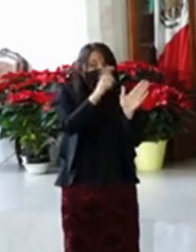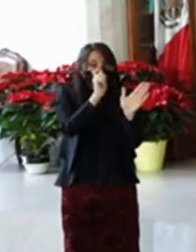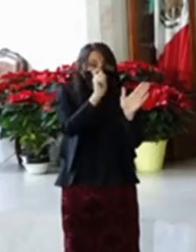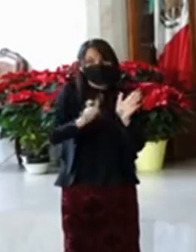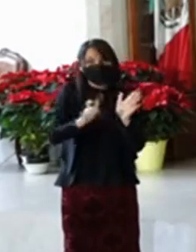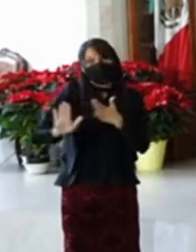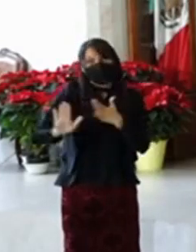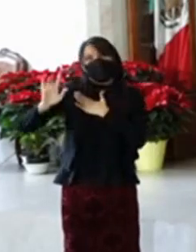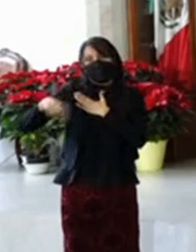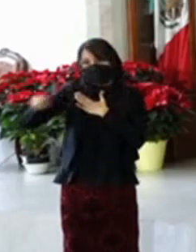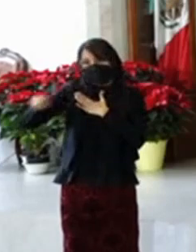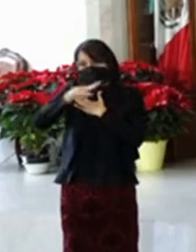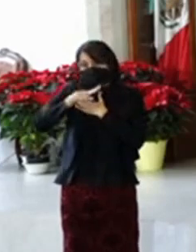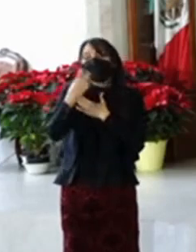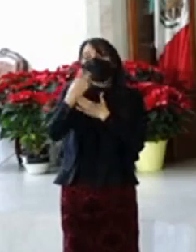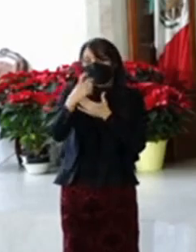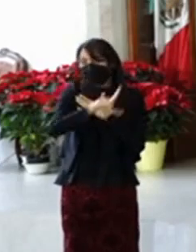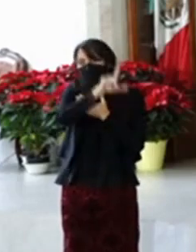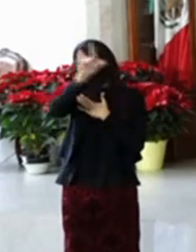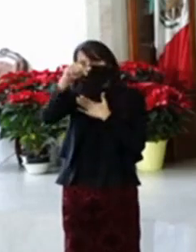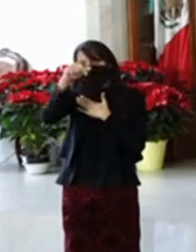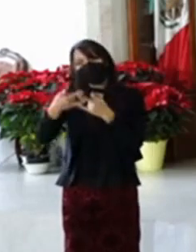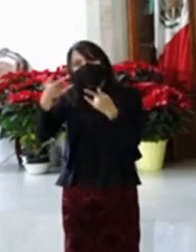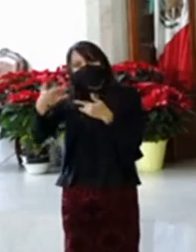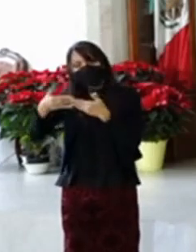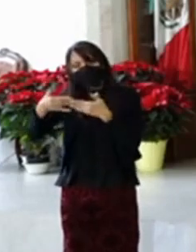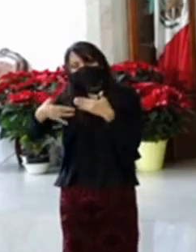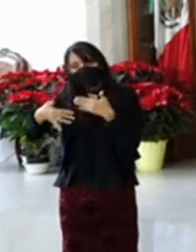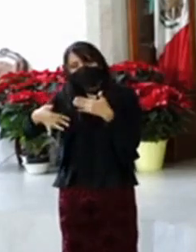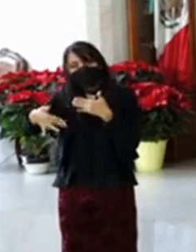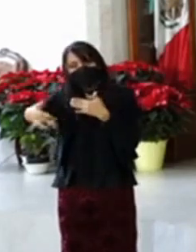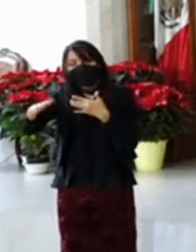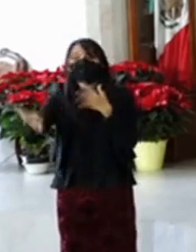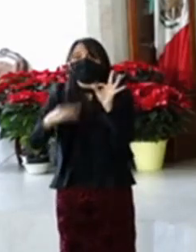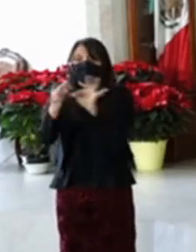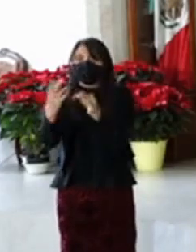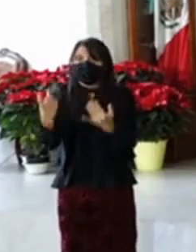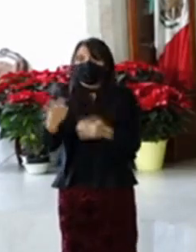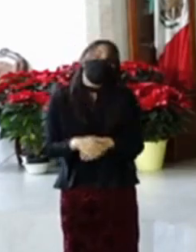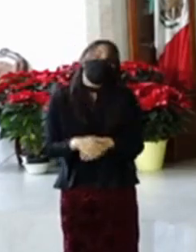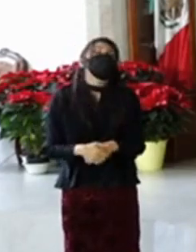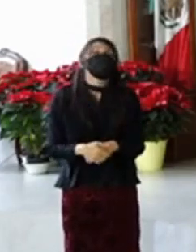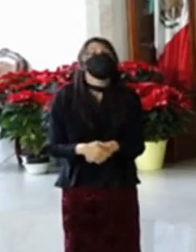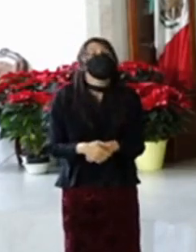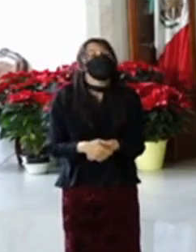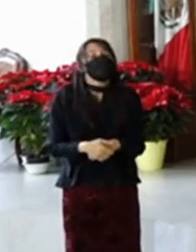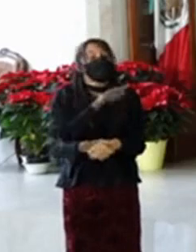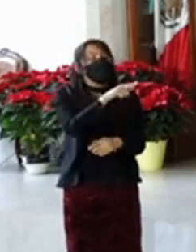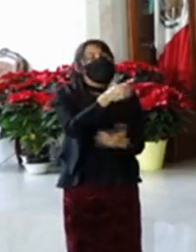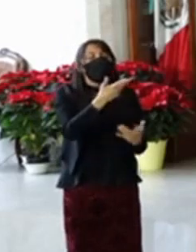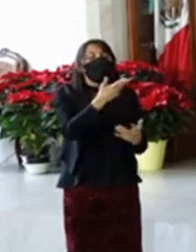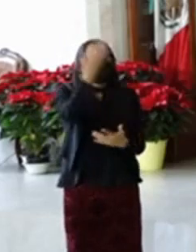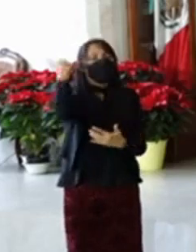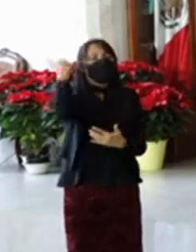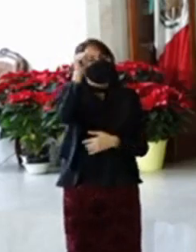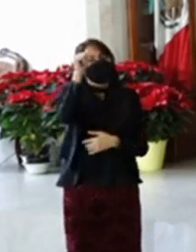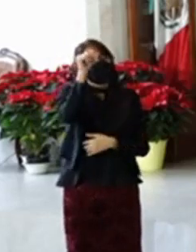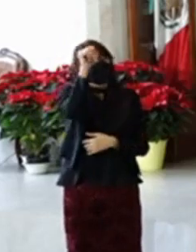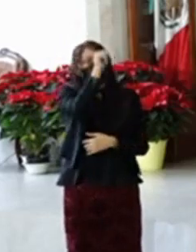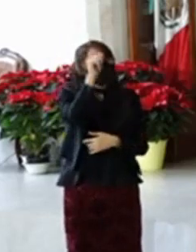epístola a los hebreos dice que Dios siempre habla a los hombres. Hubo profetas que se